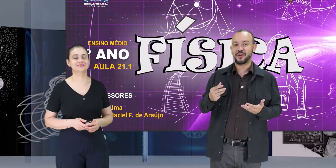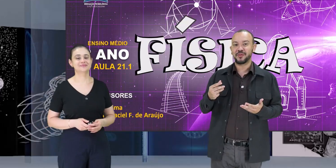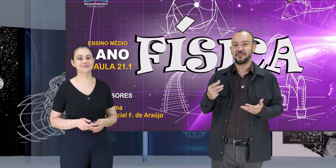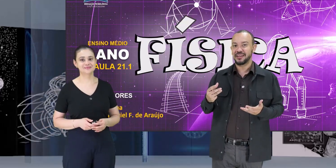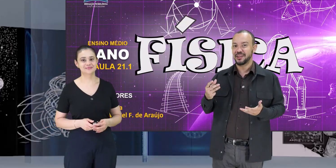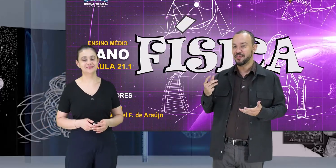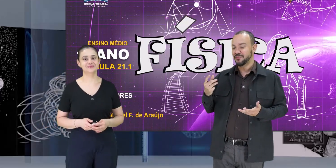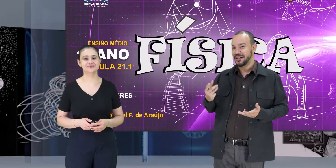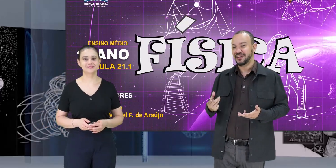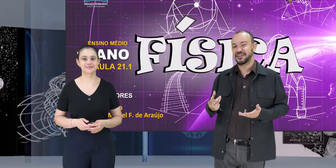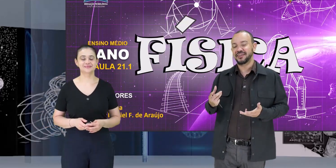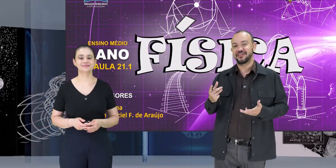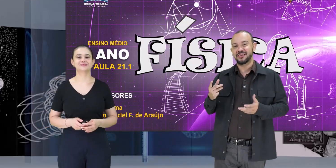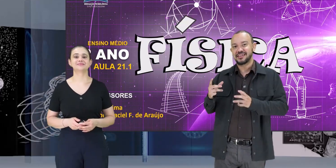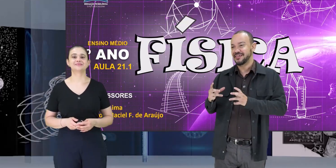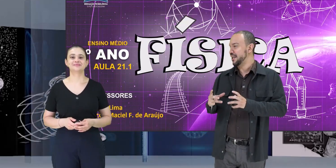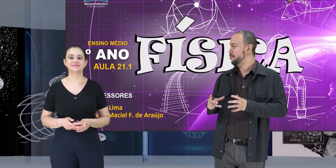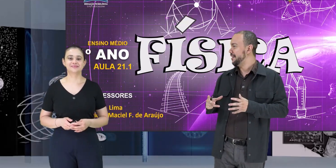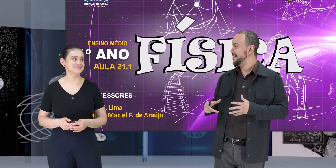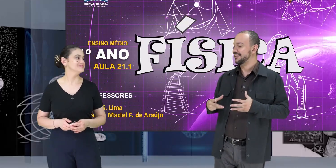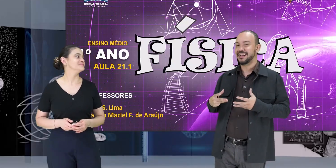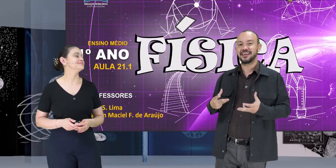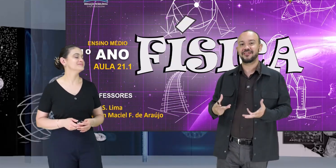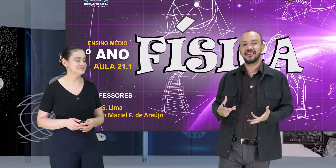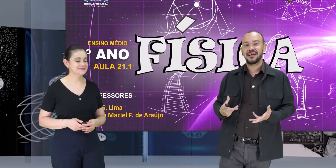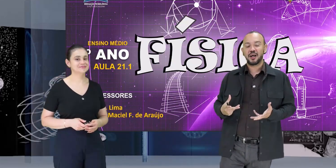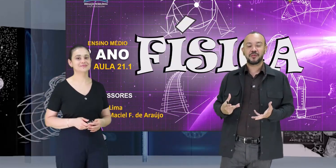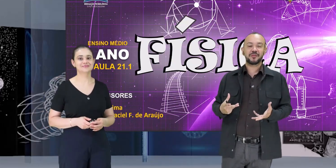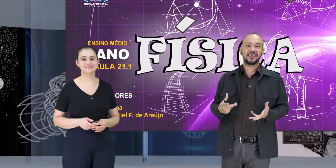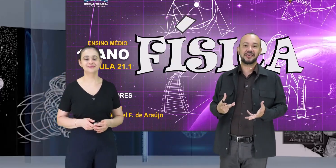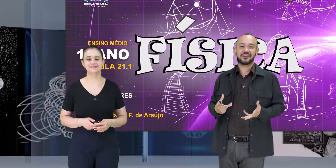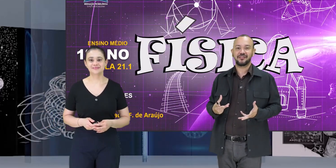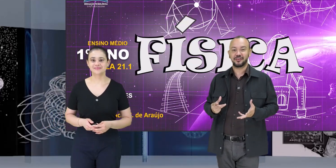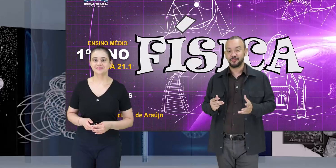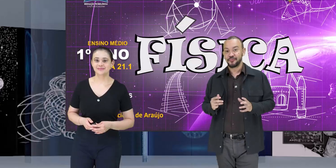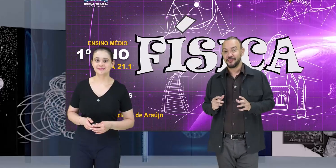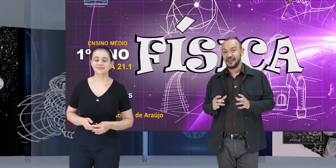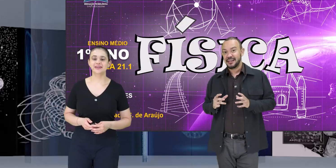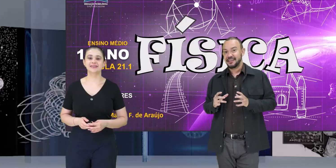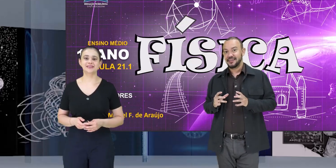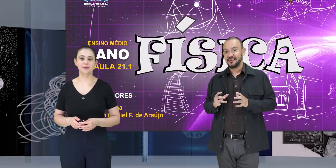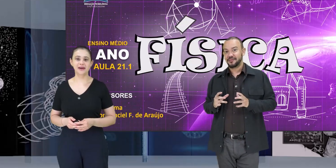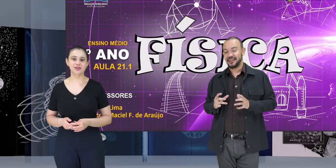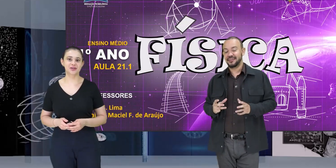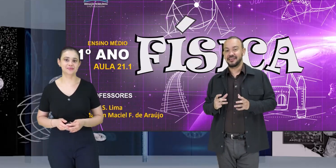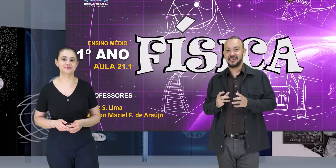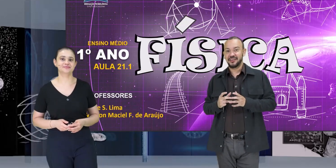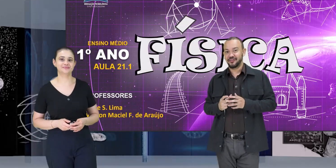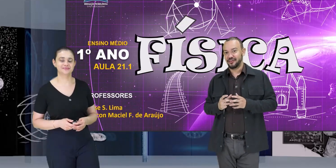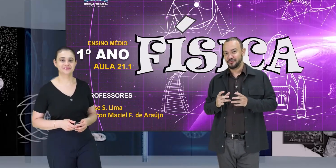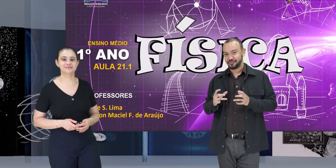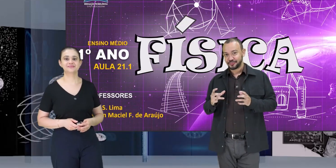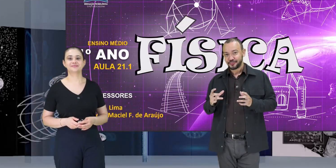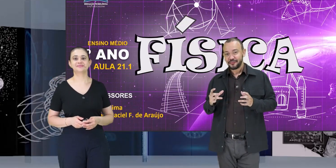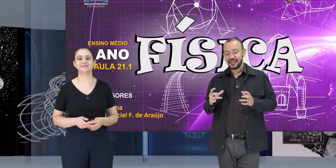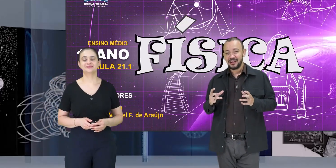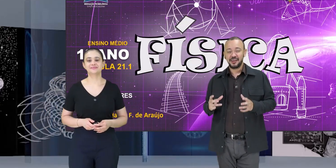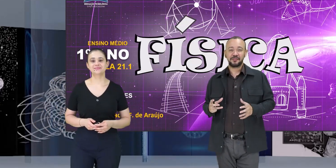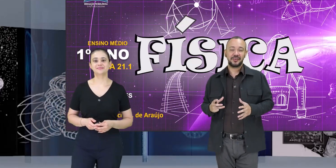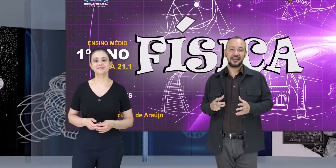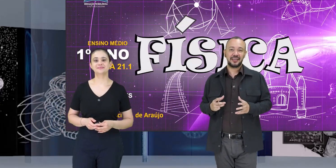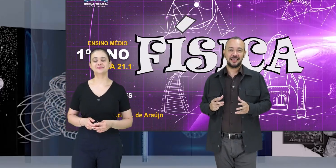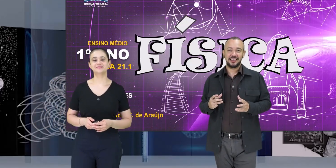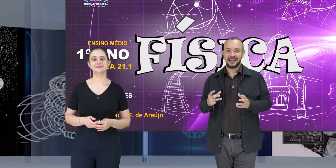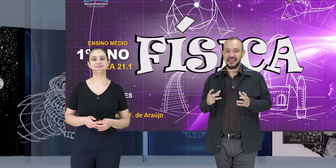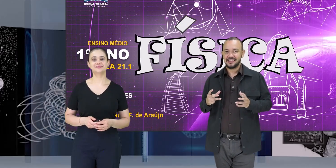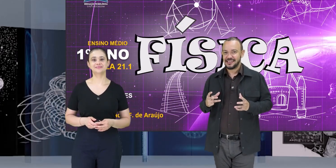mais propriamente a primeira lei de Newton, né? Você vai ser apresentado a primeira lei de Newton. Exatamente. Falando em Newton, ele